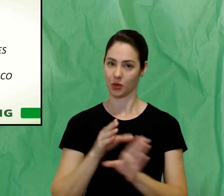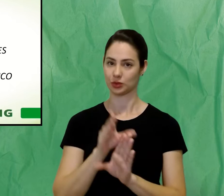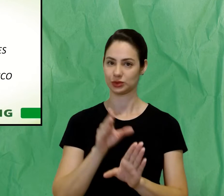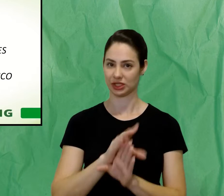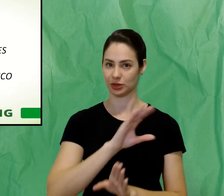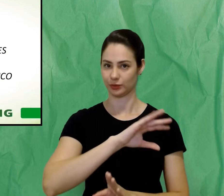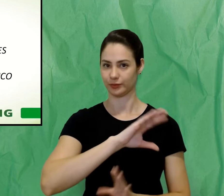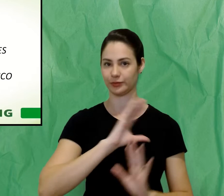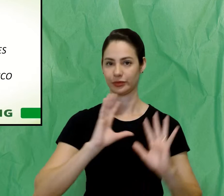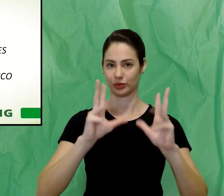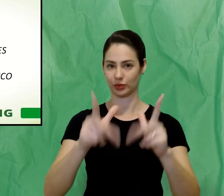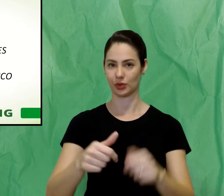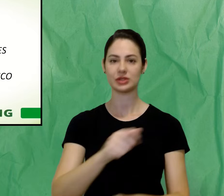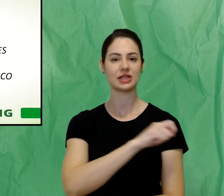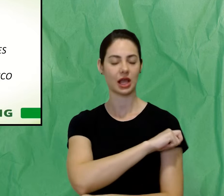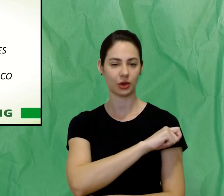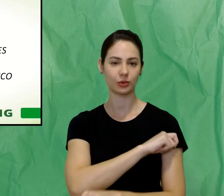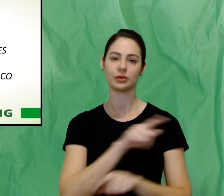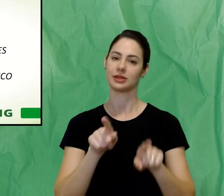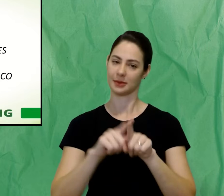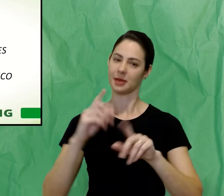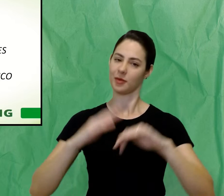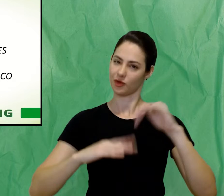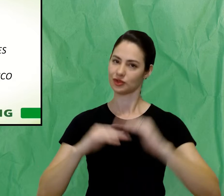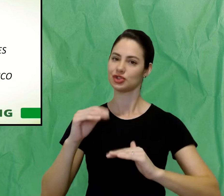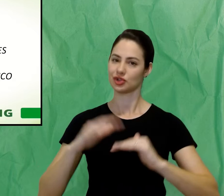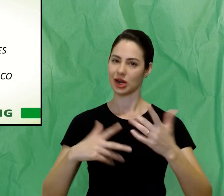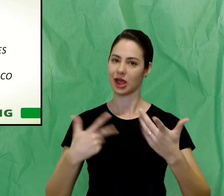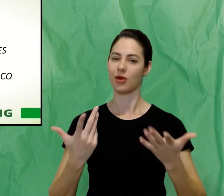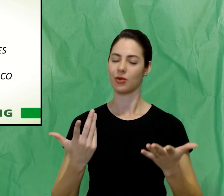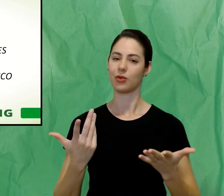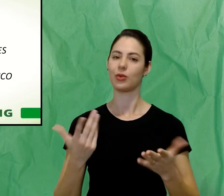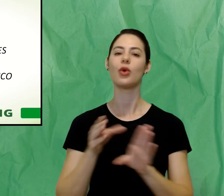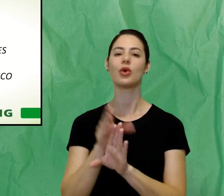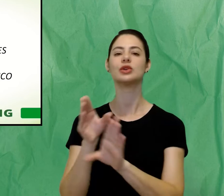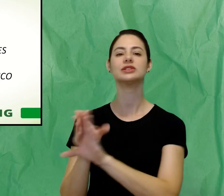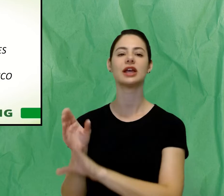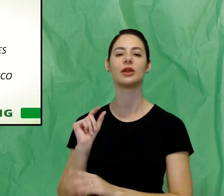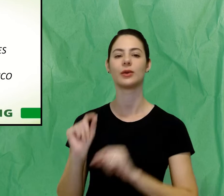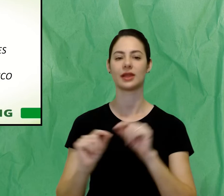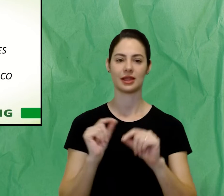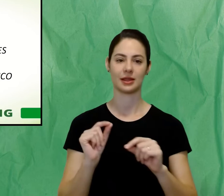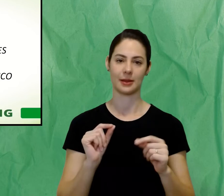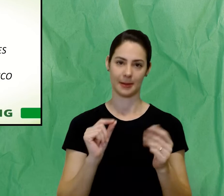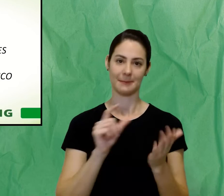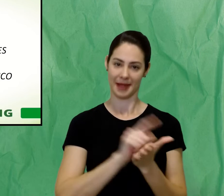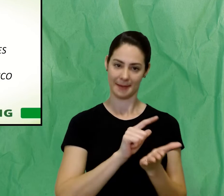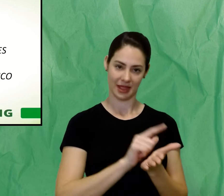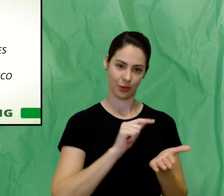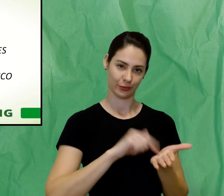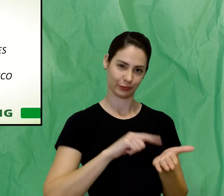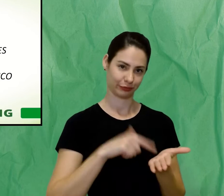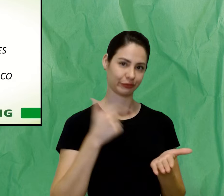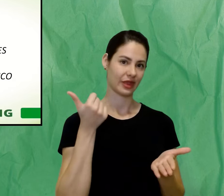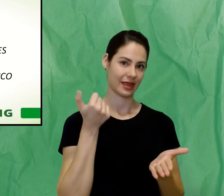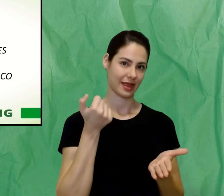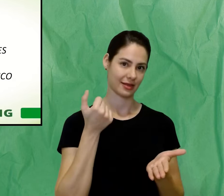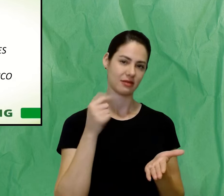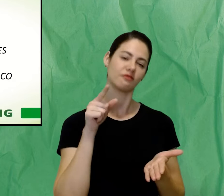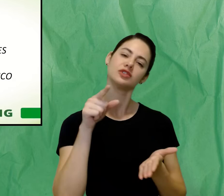que os profissionais, que trabalham com isso também aconselham, é pegar um papel, uma